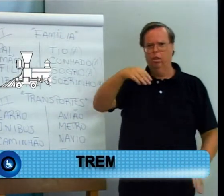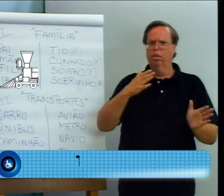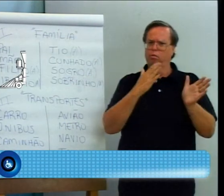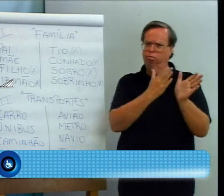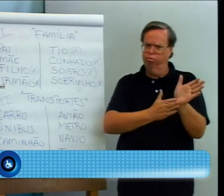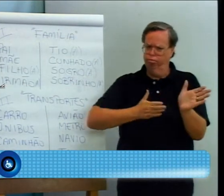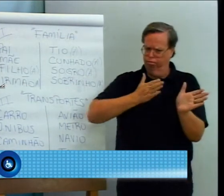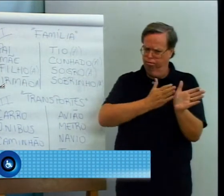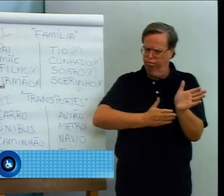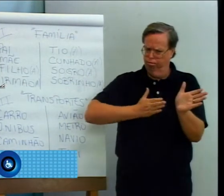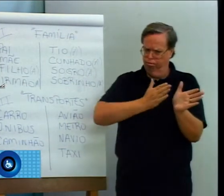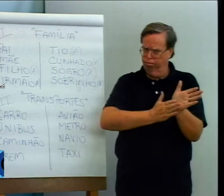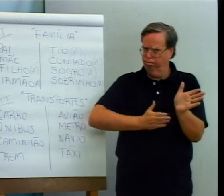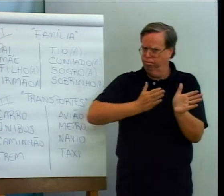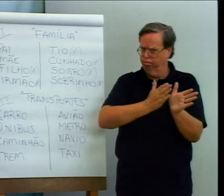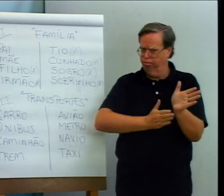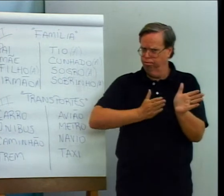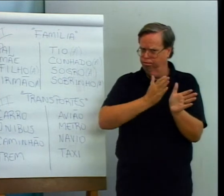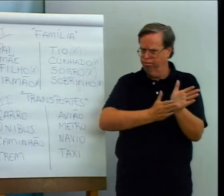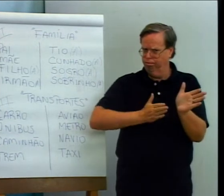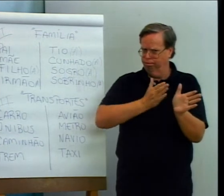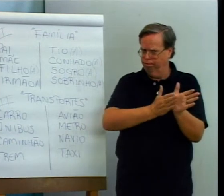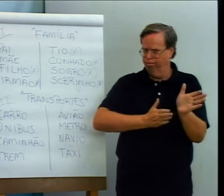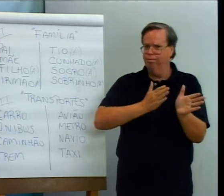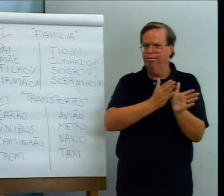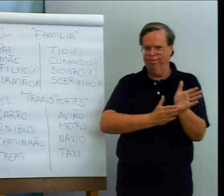Trem. Esse é o sinal de trem.